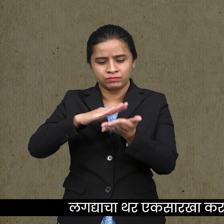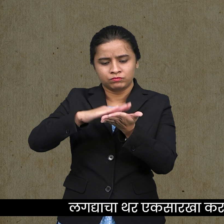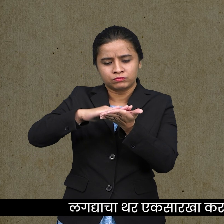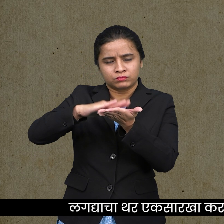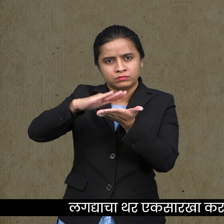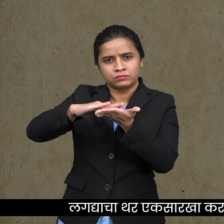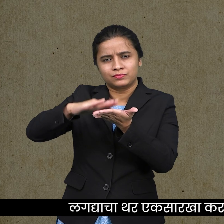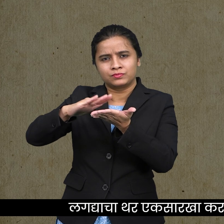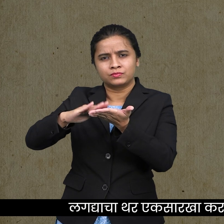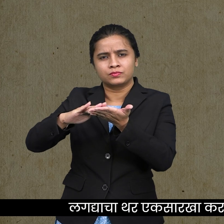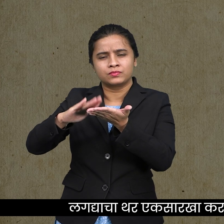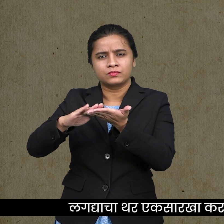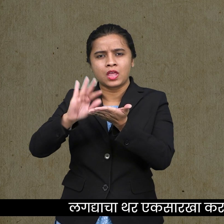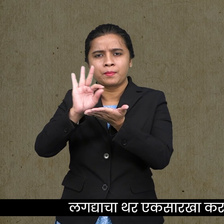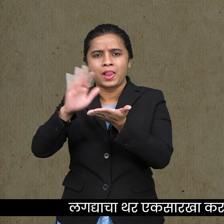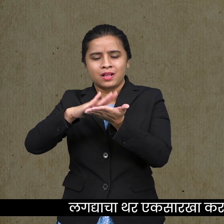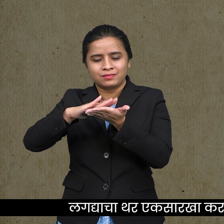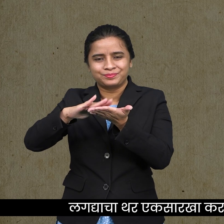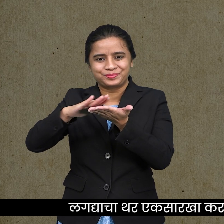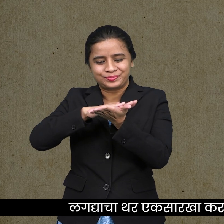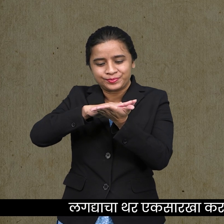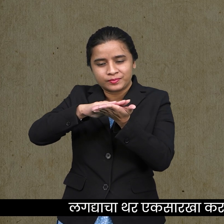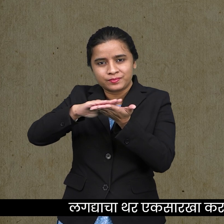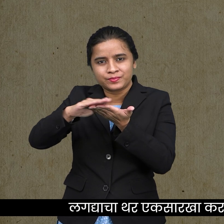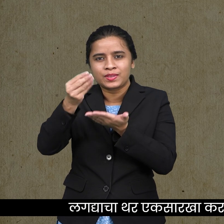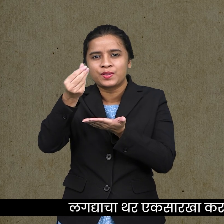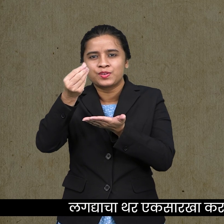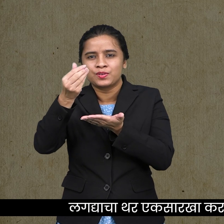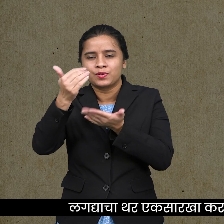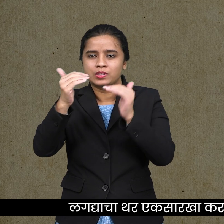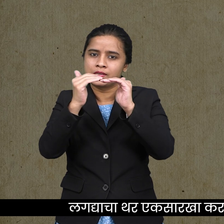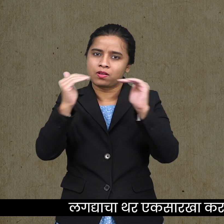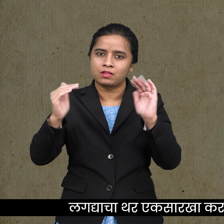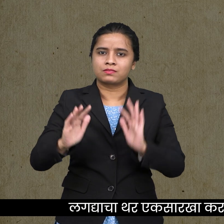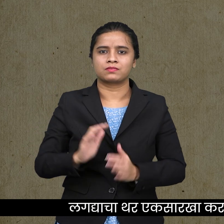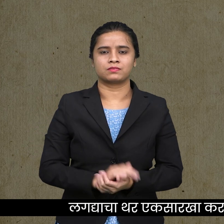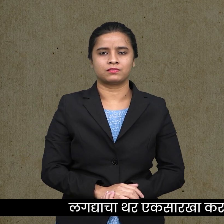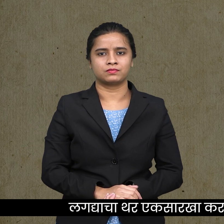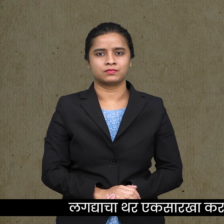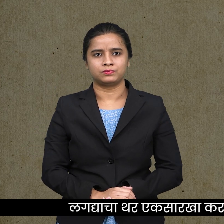लगद्याचा थर एकसारखा करण्यासाठी त्यावर हलक्या हाताने थाप द्या.